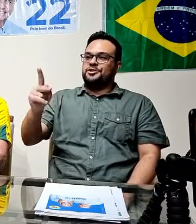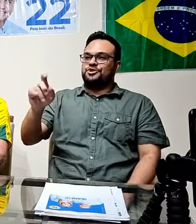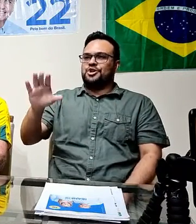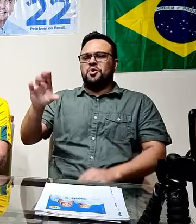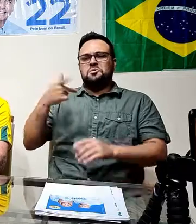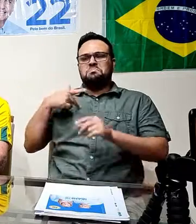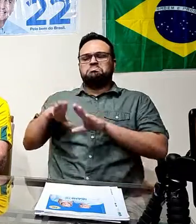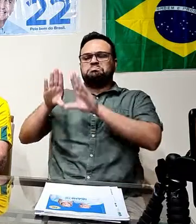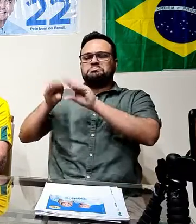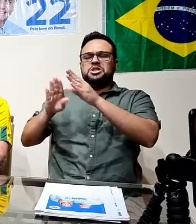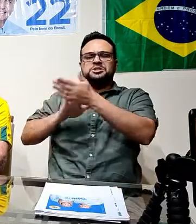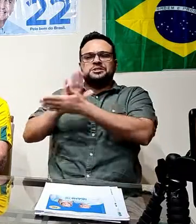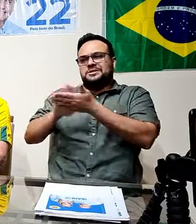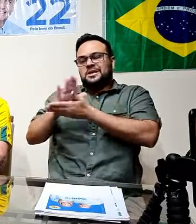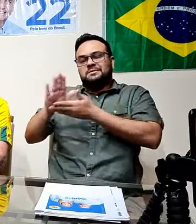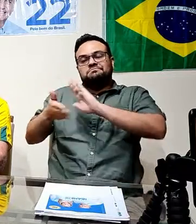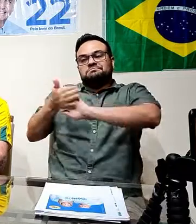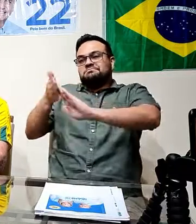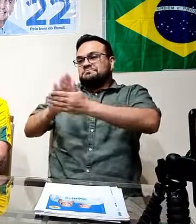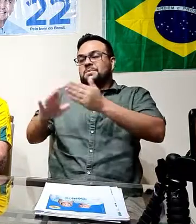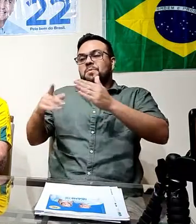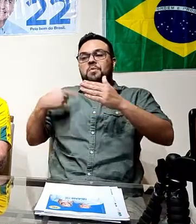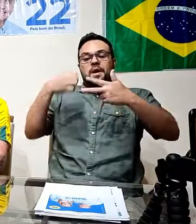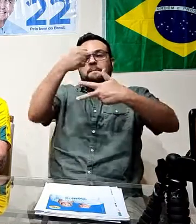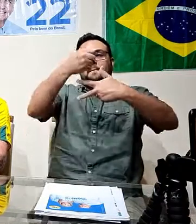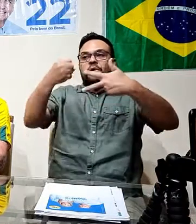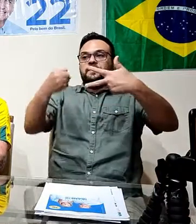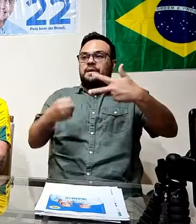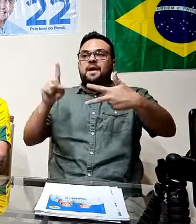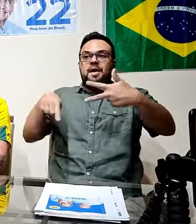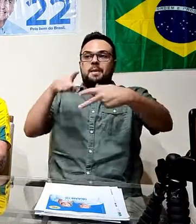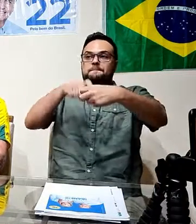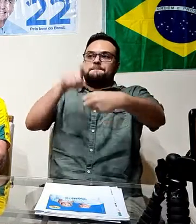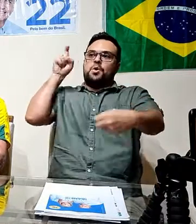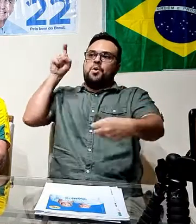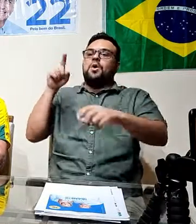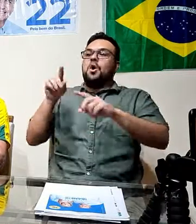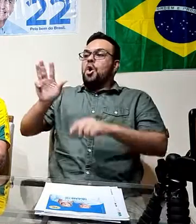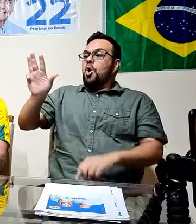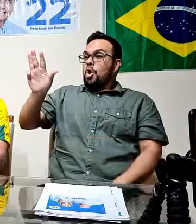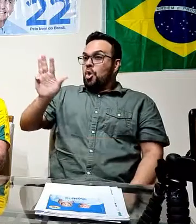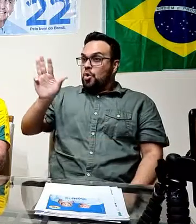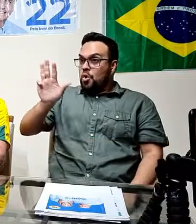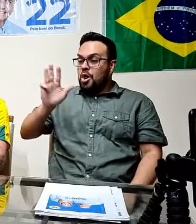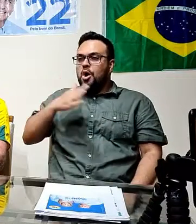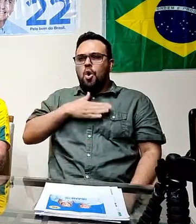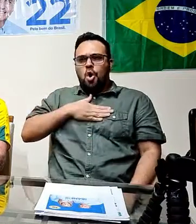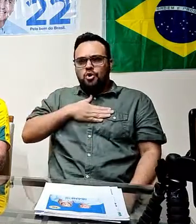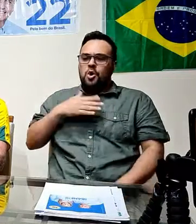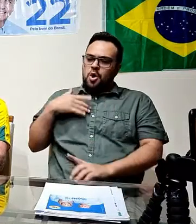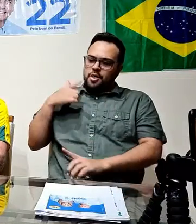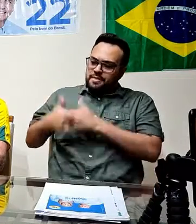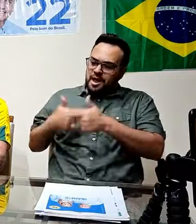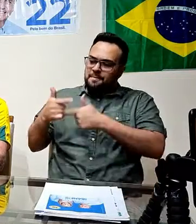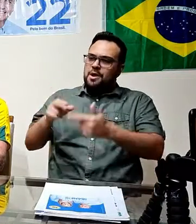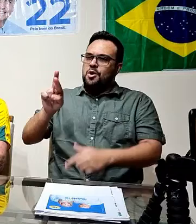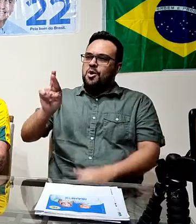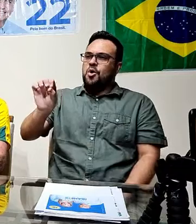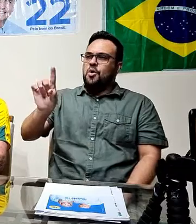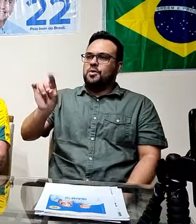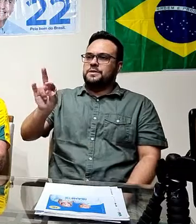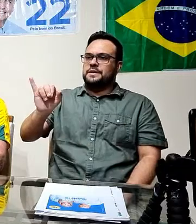nessa questão, né? Os poderes são independentes. Mas o Lula gostou então do trabalho do Rodrigo Pacheco